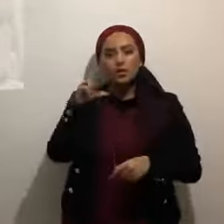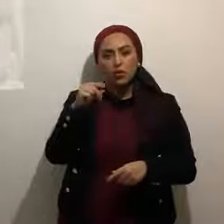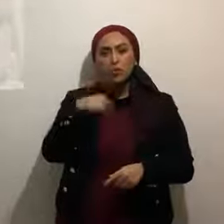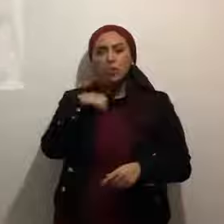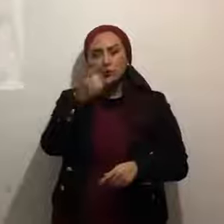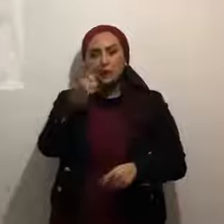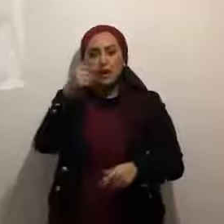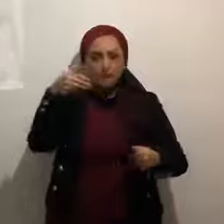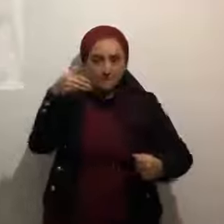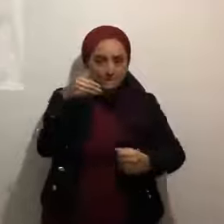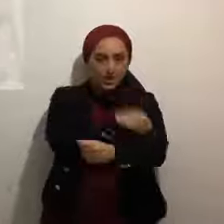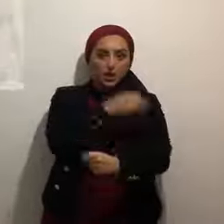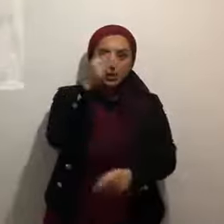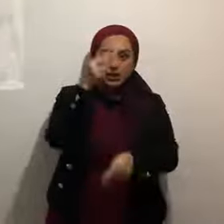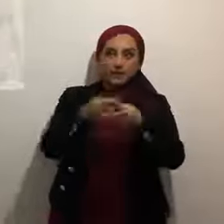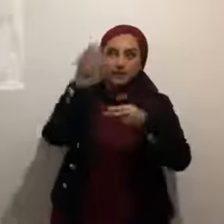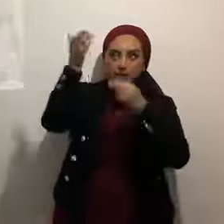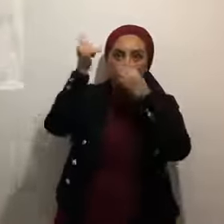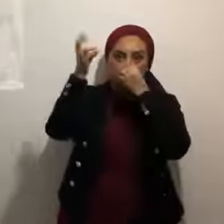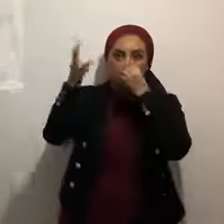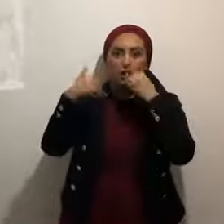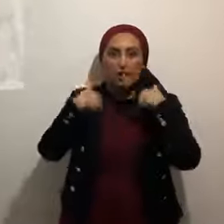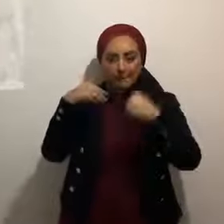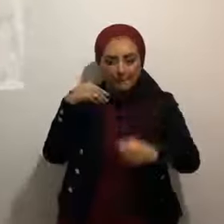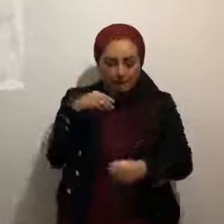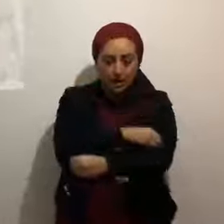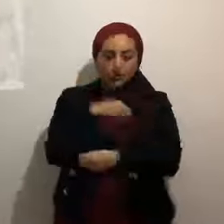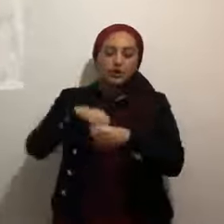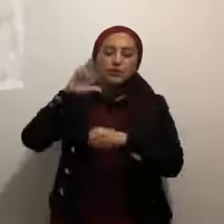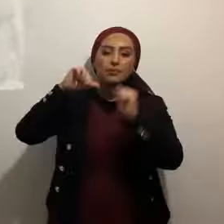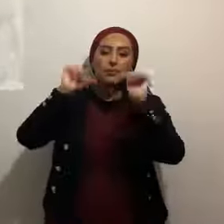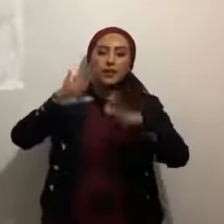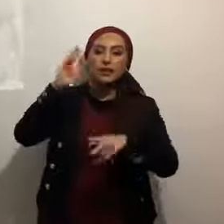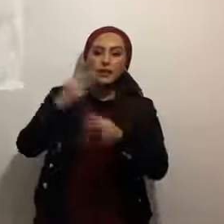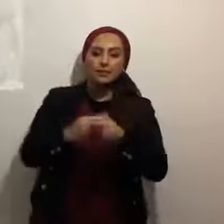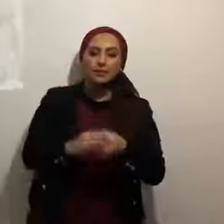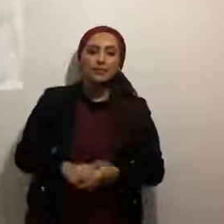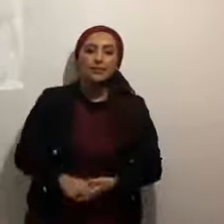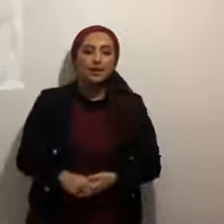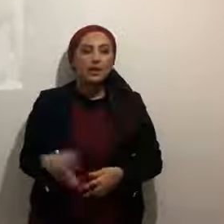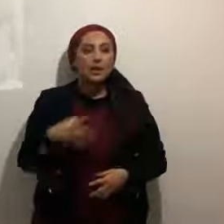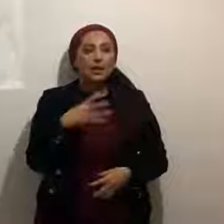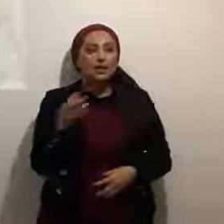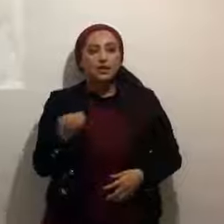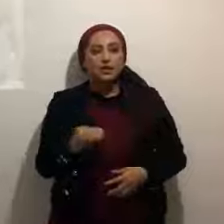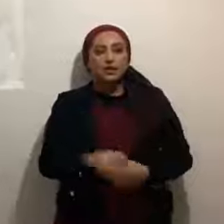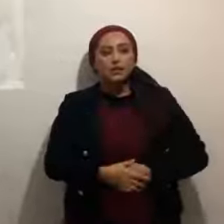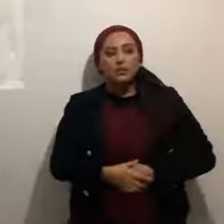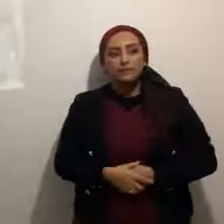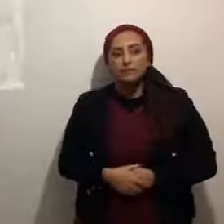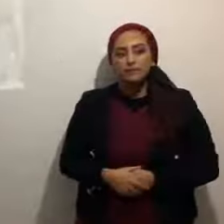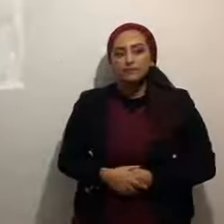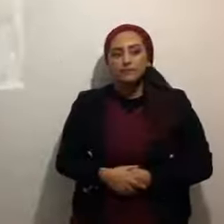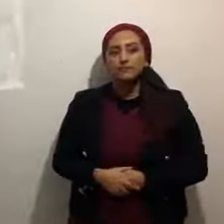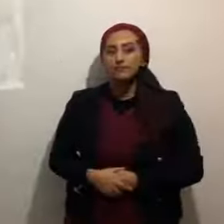nombre poderoso de Yahshua Mashiach. Y hay poder en su bendito nombre. Entonces, a ver, gente que estuvo